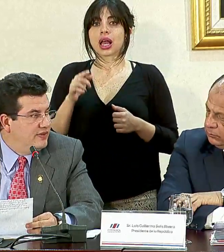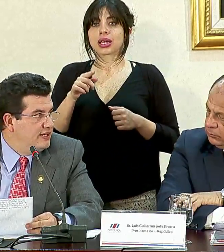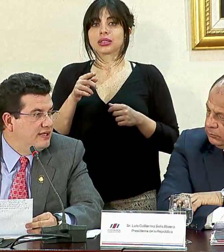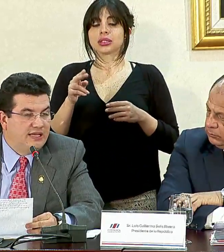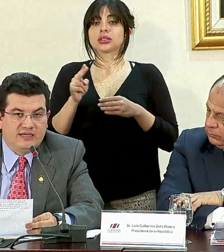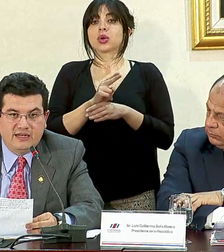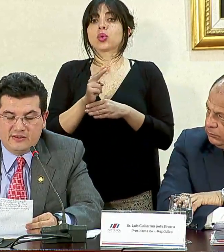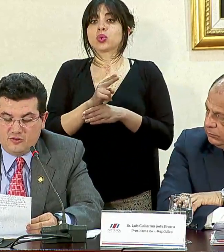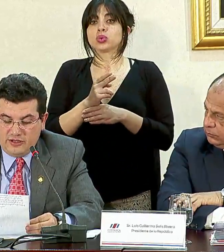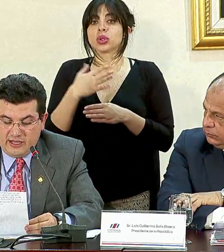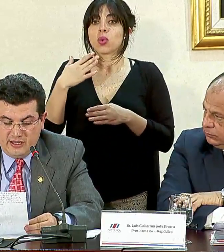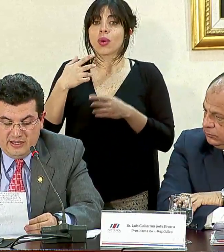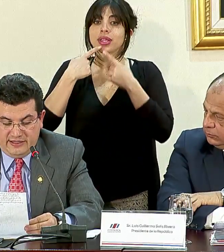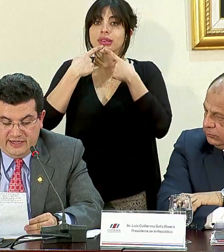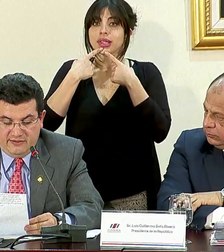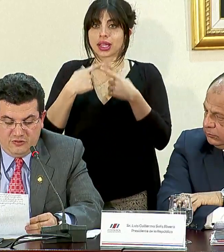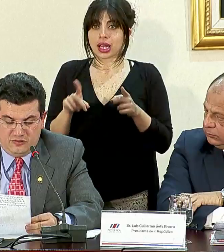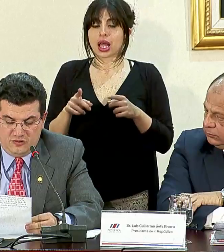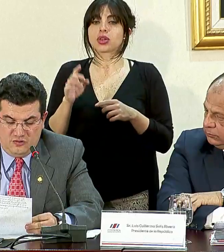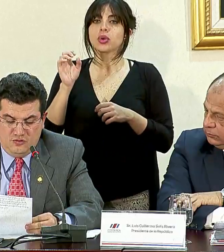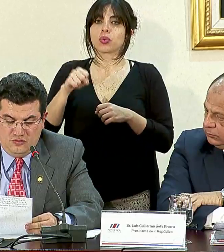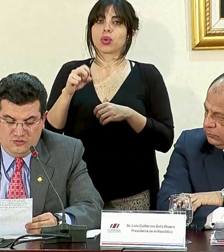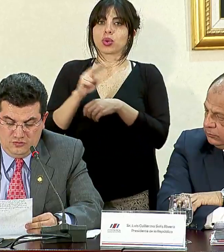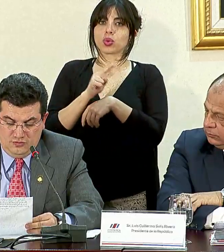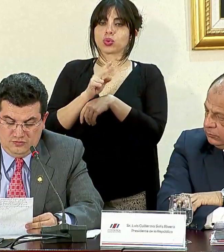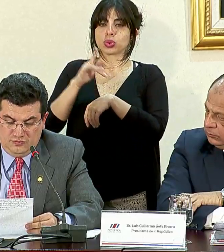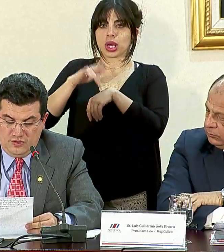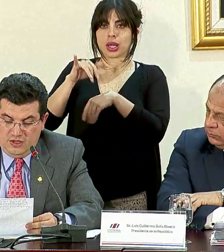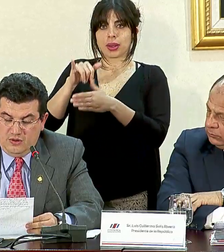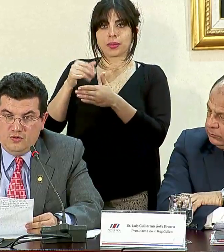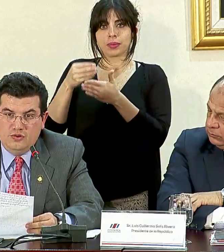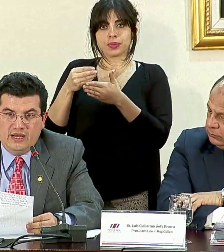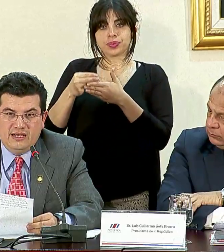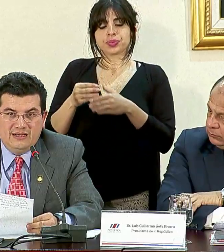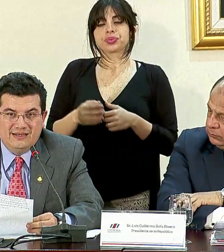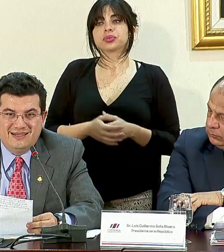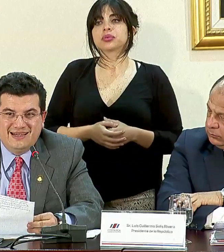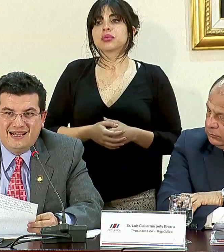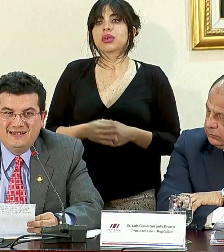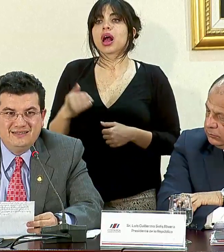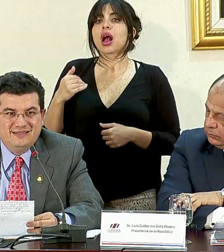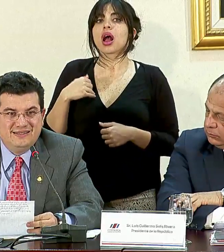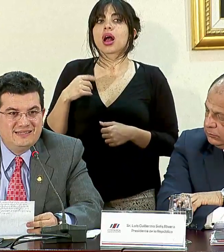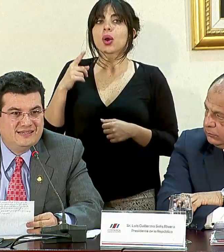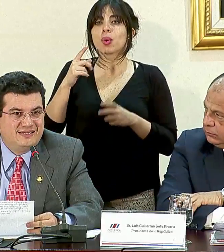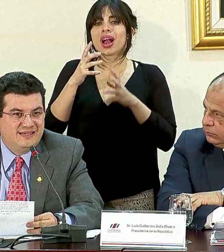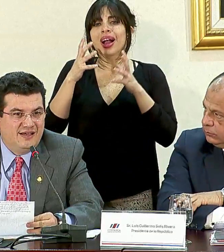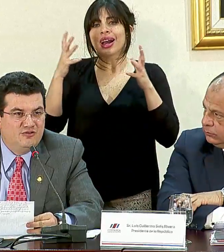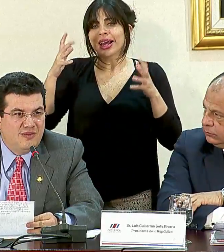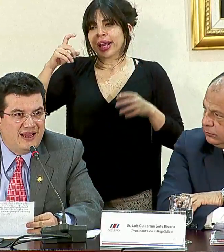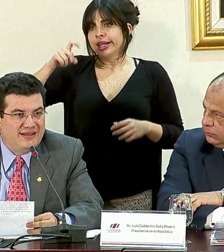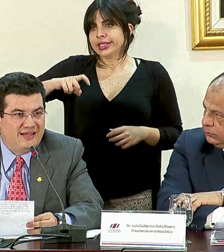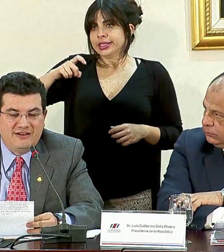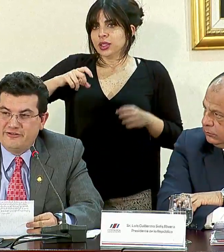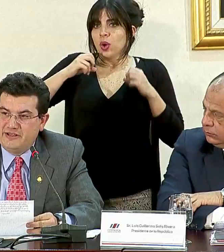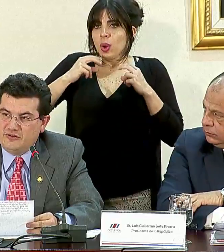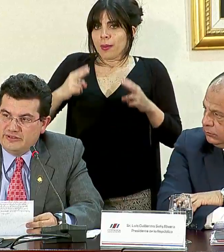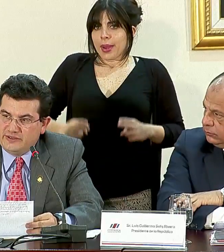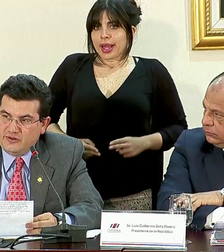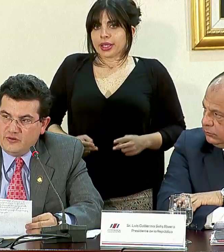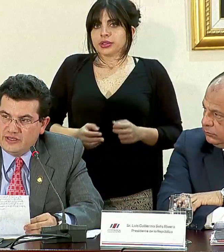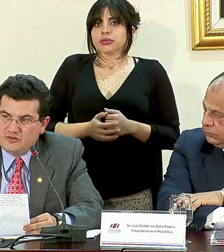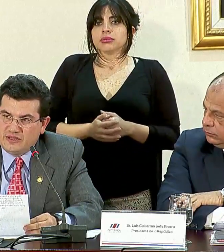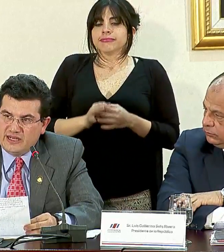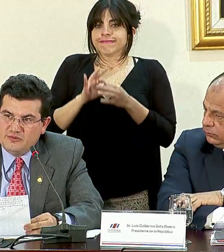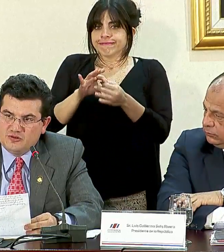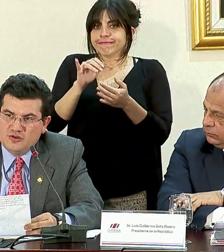activa a partir de la declaratoria. Tenemos una gran necesidad humana alrededor